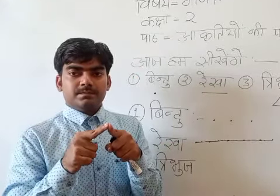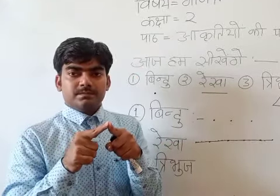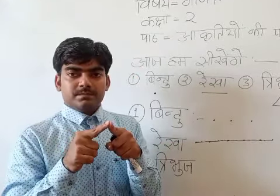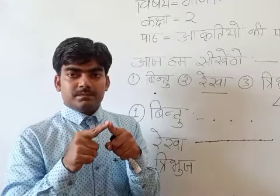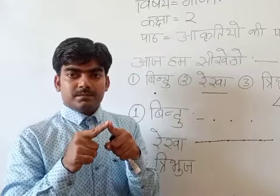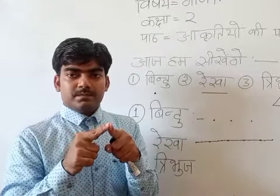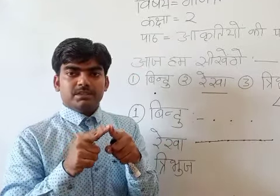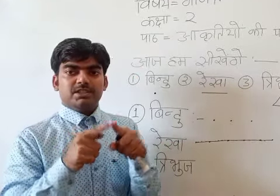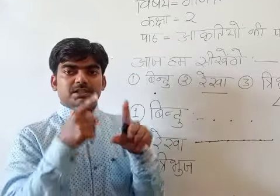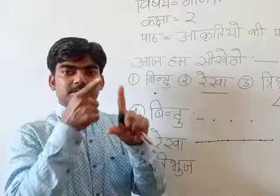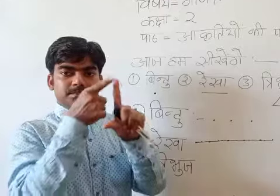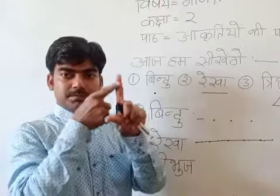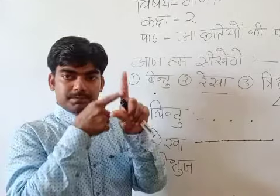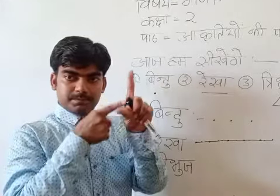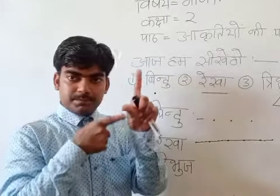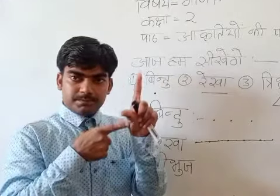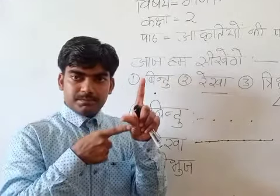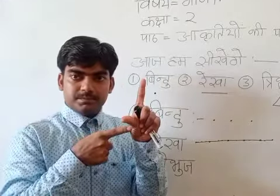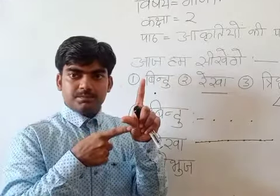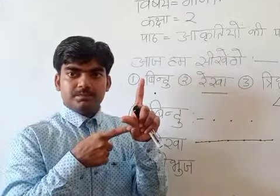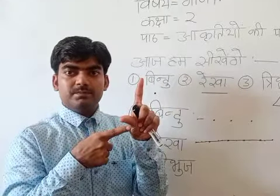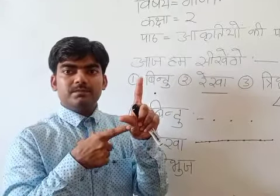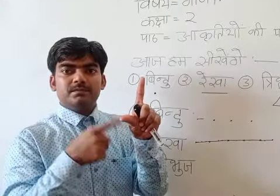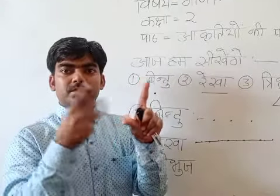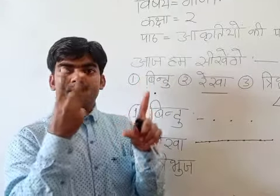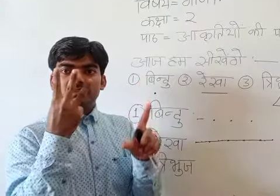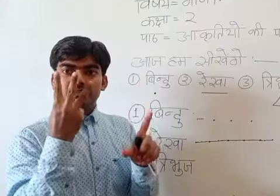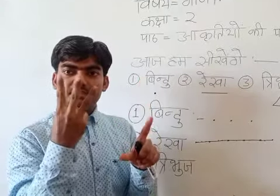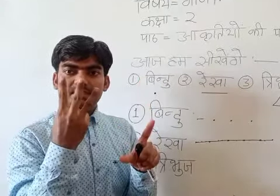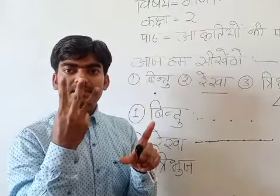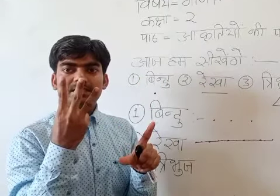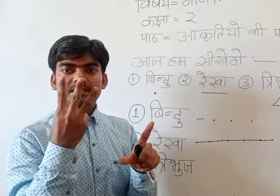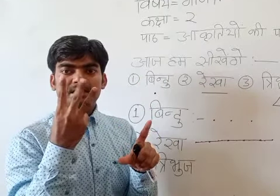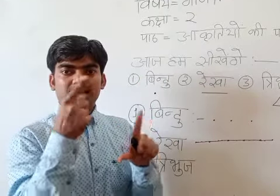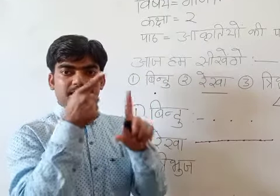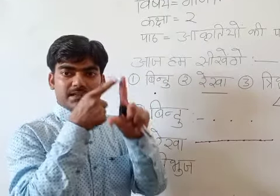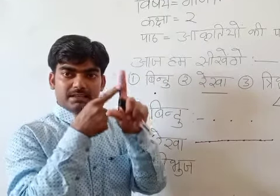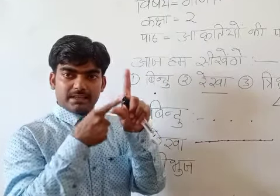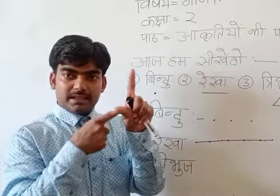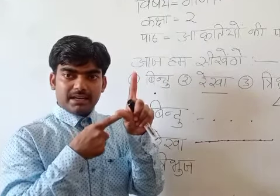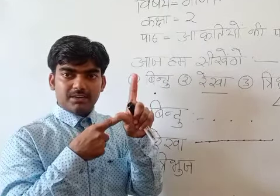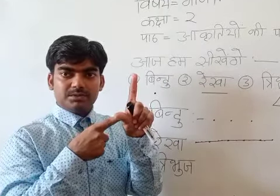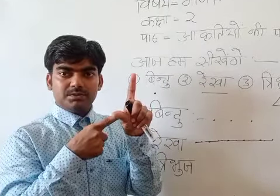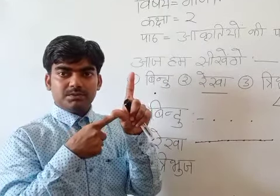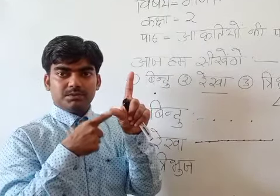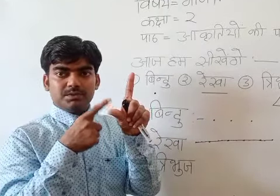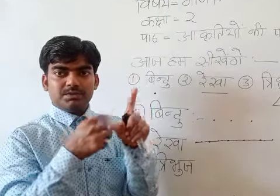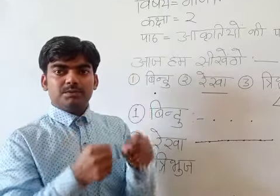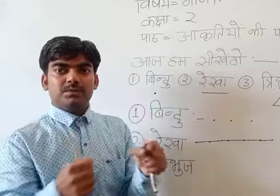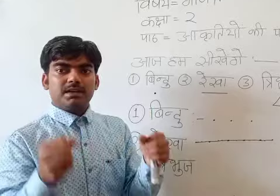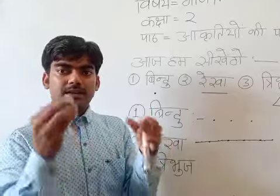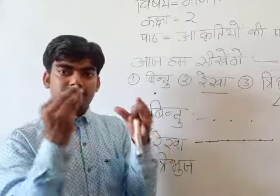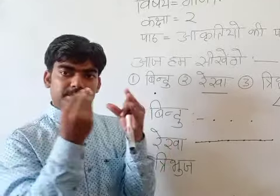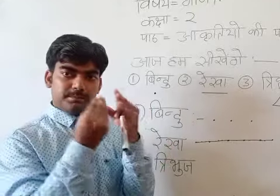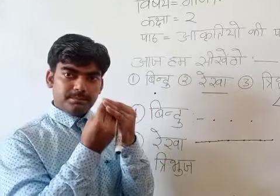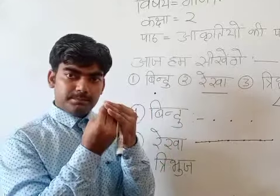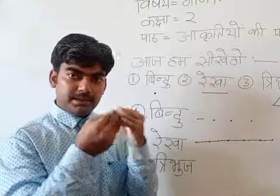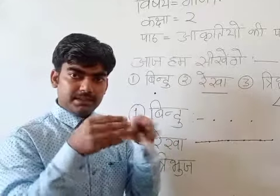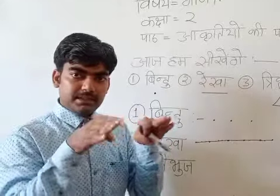जब तीन रेखाओं द्वारा बंद